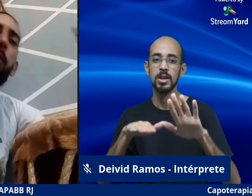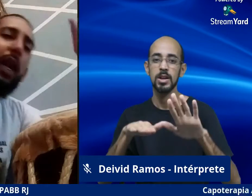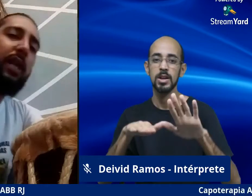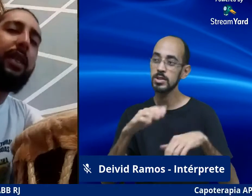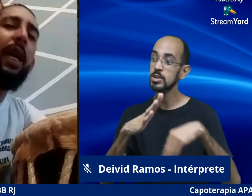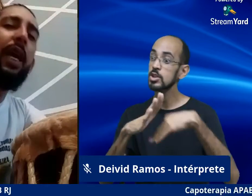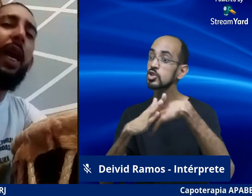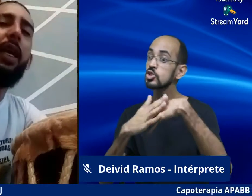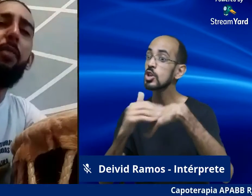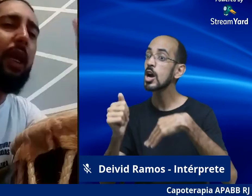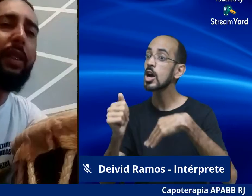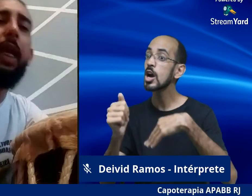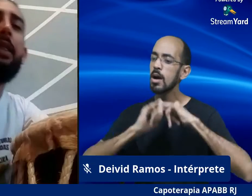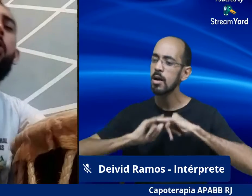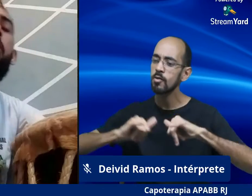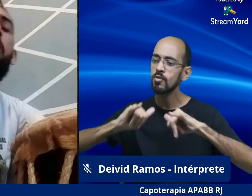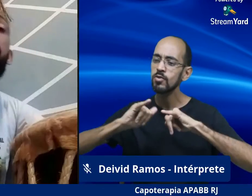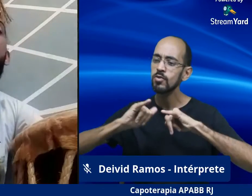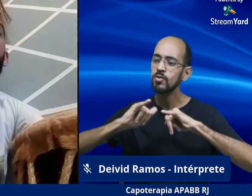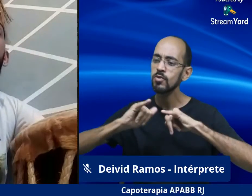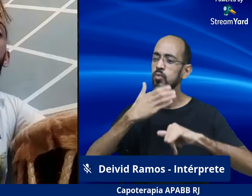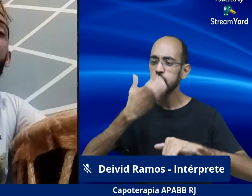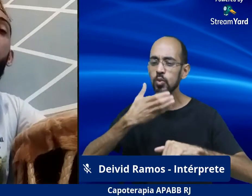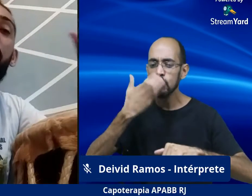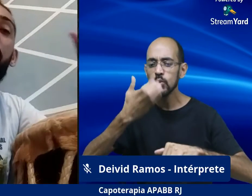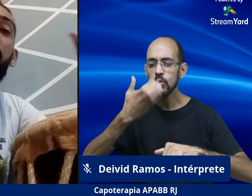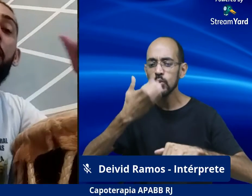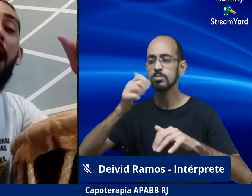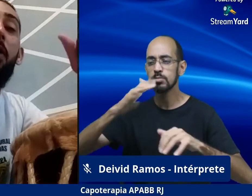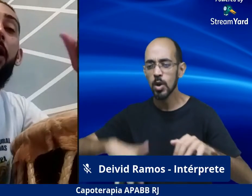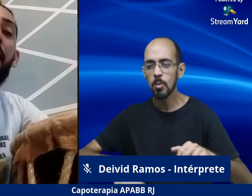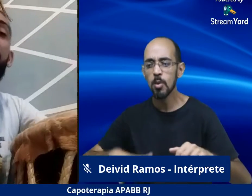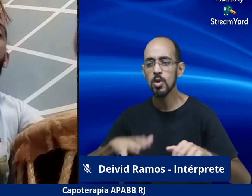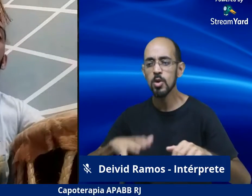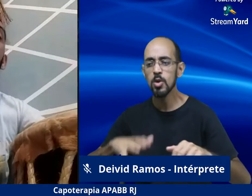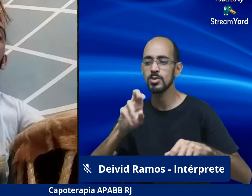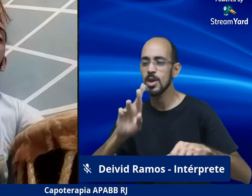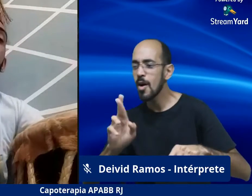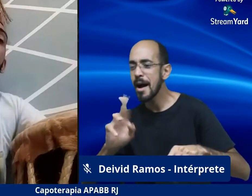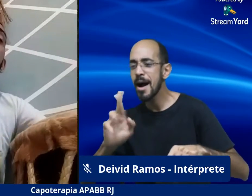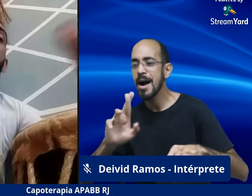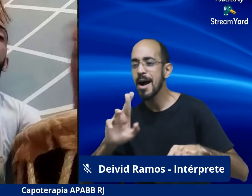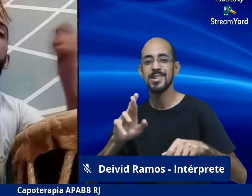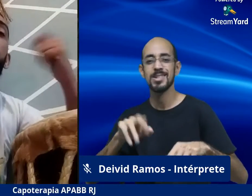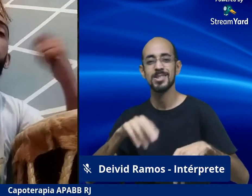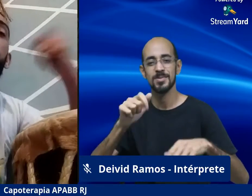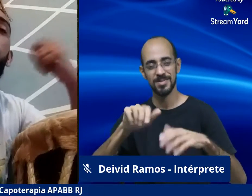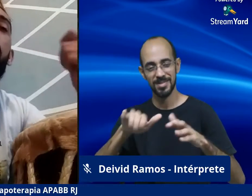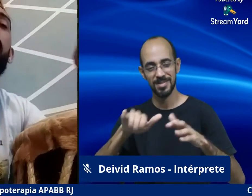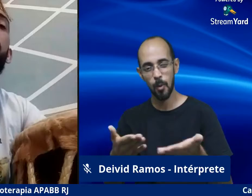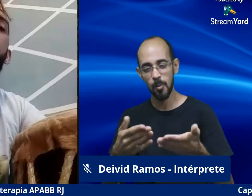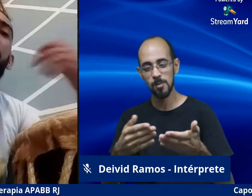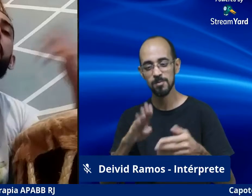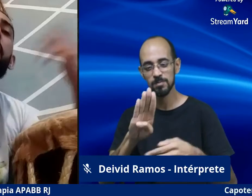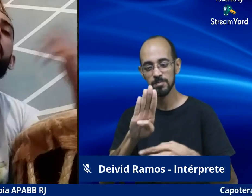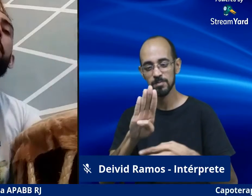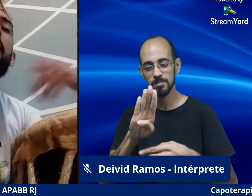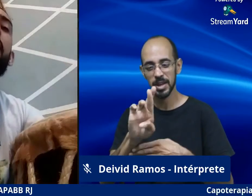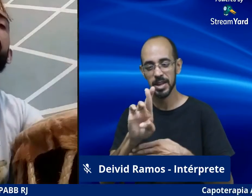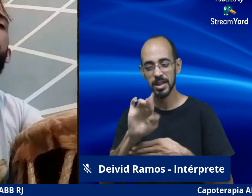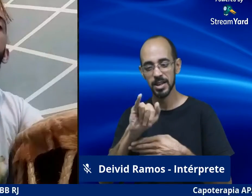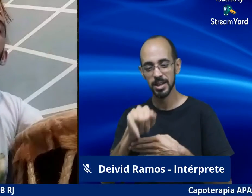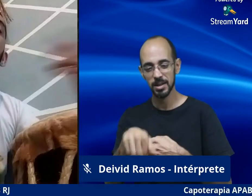Temos melancia aqui, melancia R$ 5. Então o birimbau, ele servia, eles ficavam tocando para